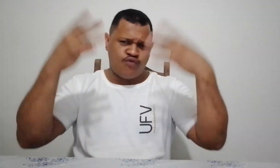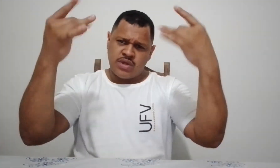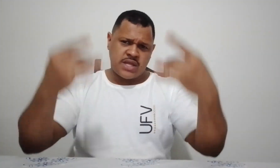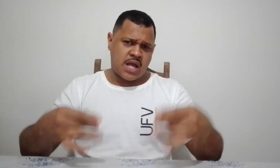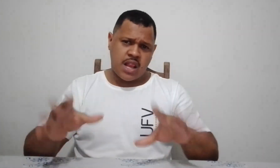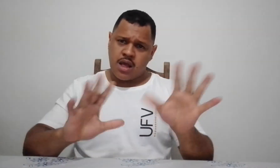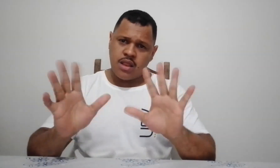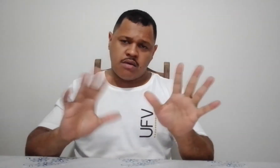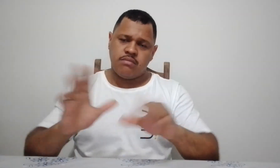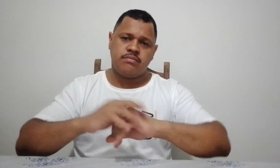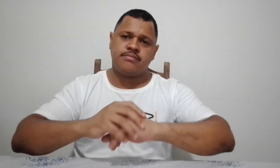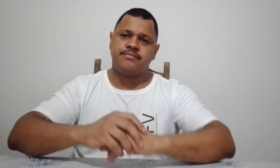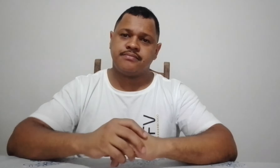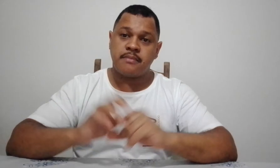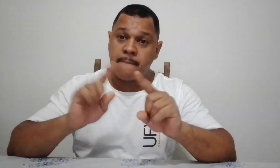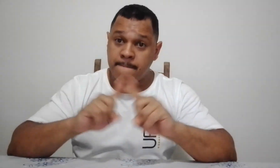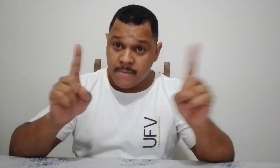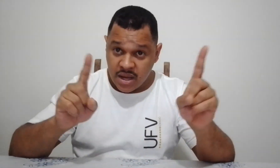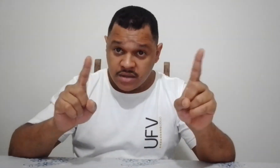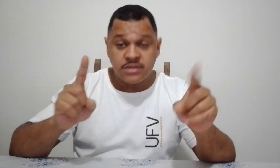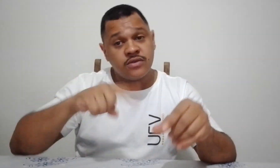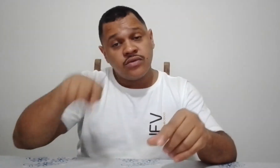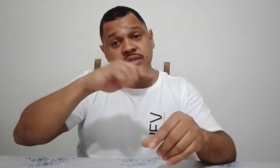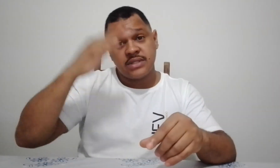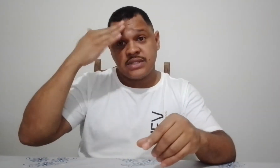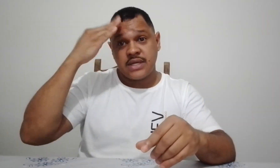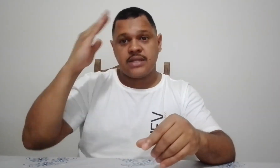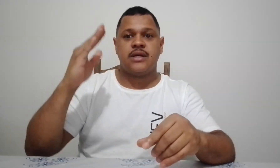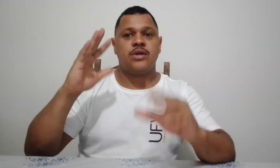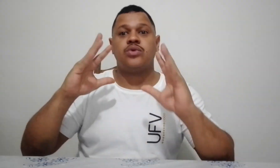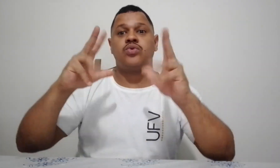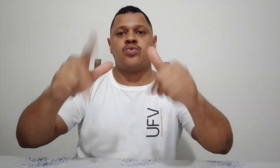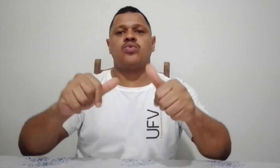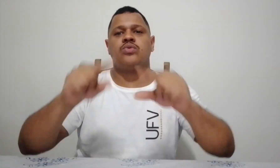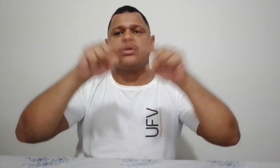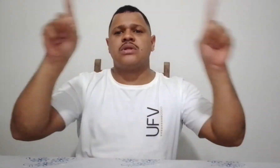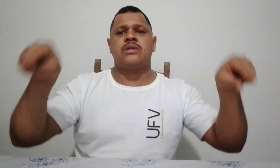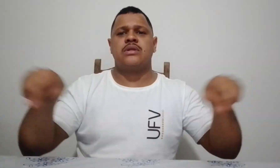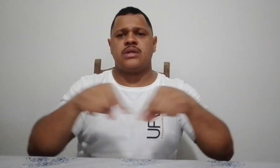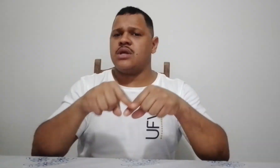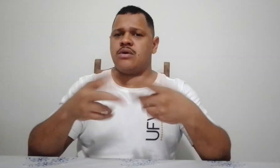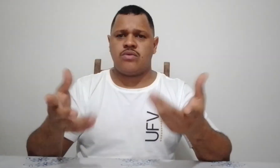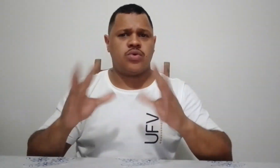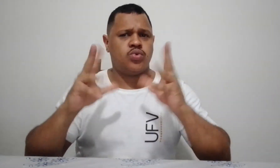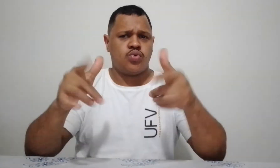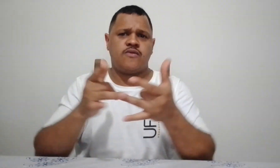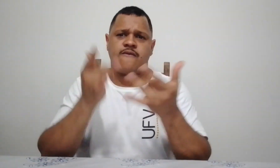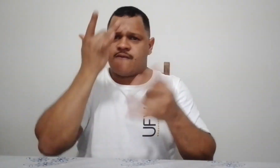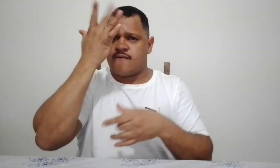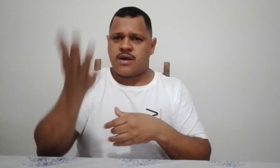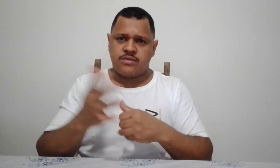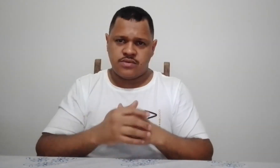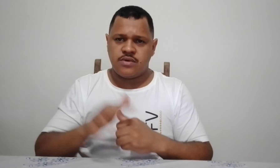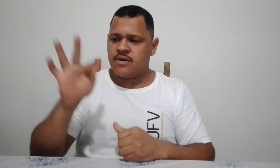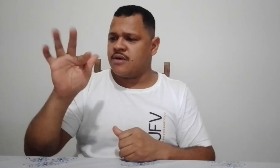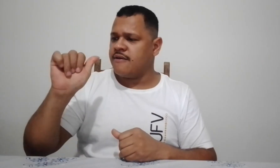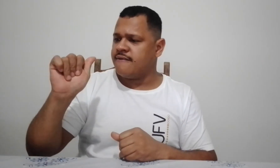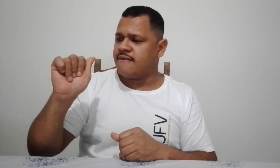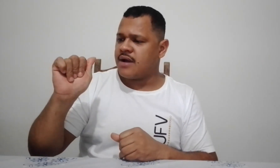agora, mas aqui é para vocês entenderem que tudo vem de um triângulo. É tudo bem simples, né? O fasor tem as suas